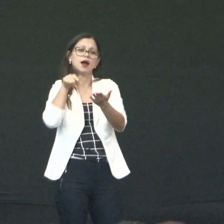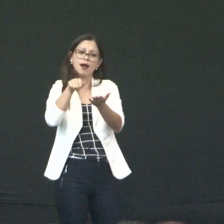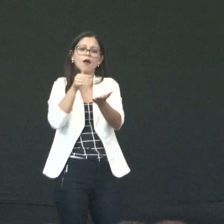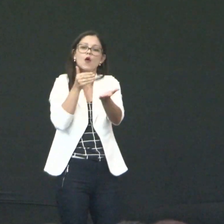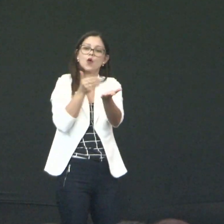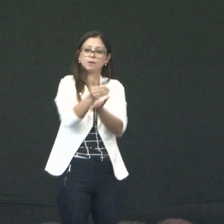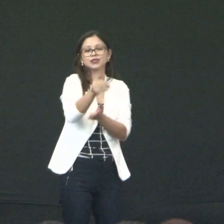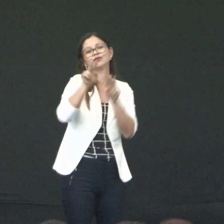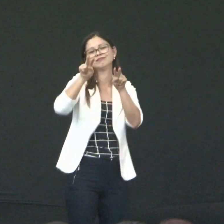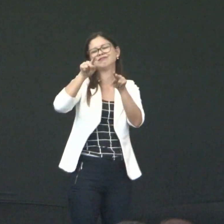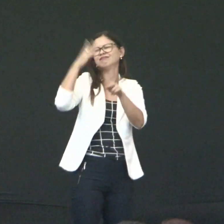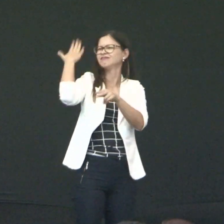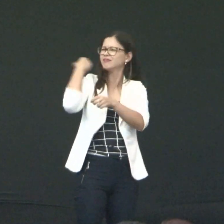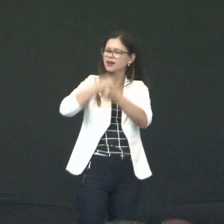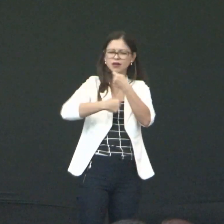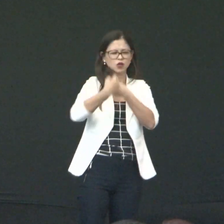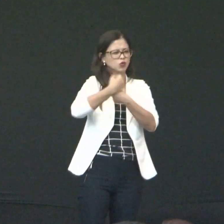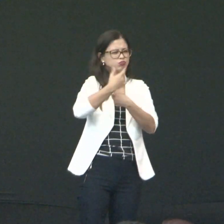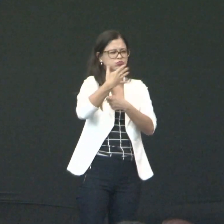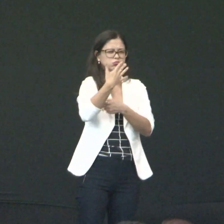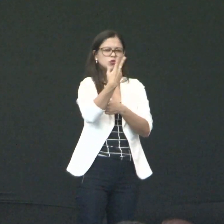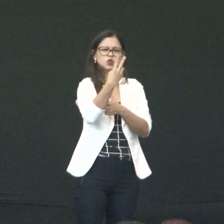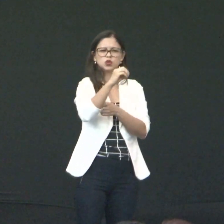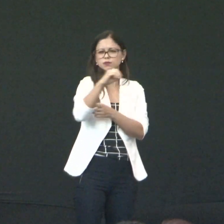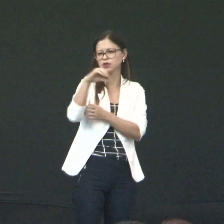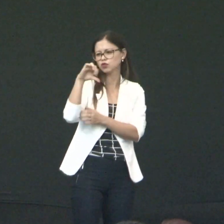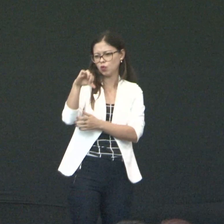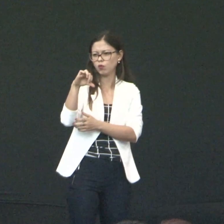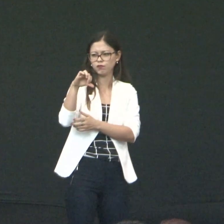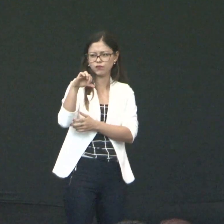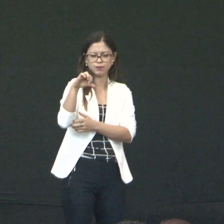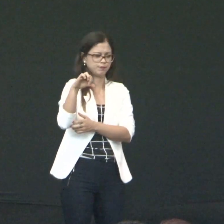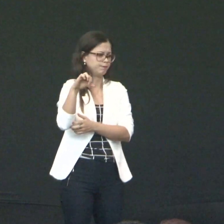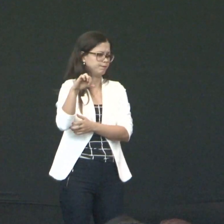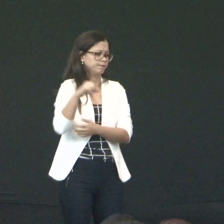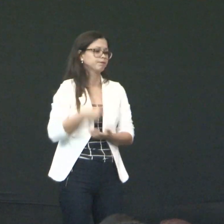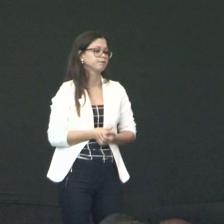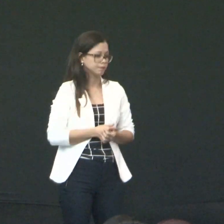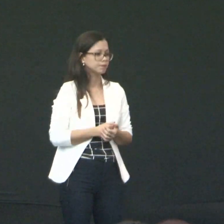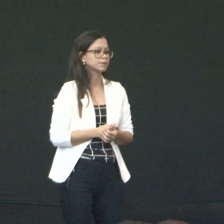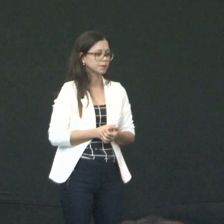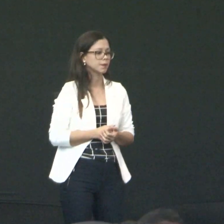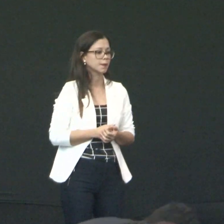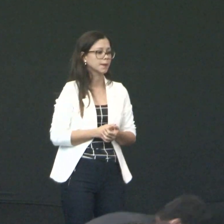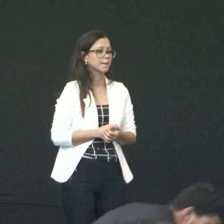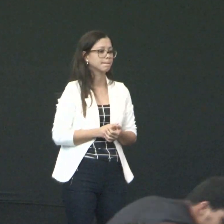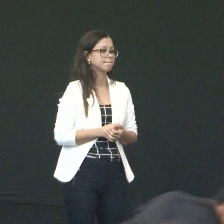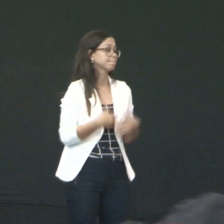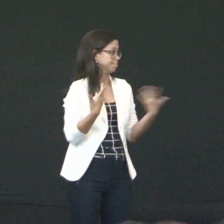proficiência tradutória, ou ProLibras, que foi em 2009, isso, em 2009.